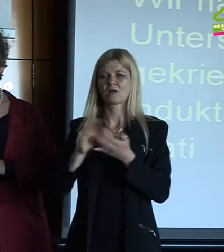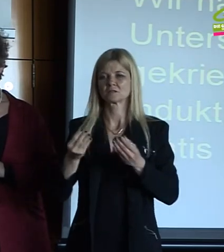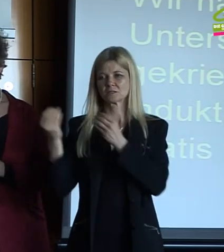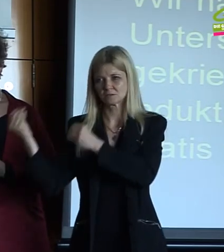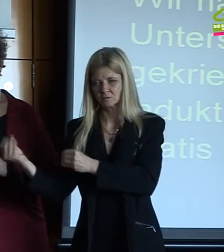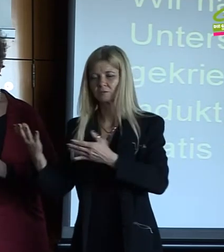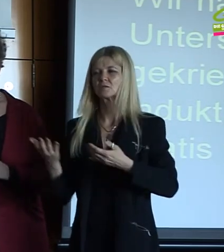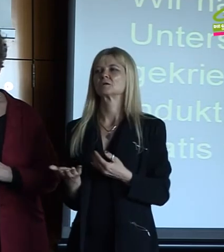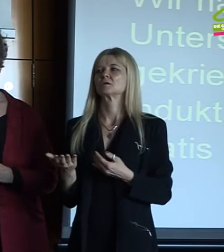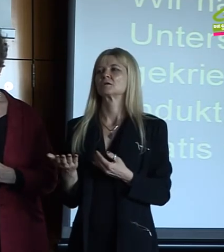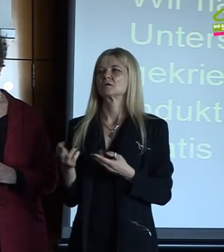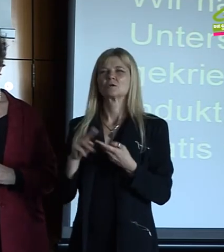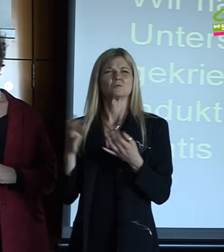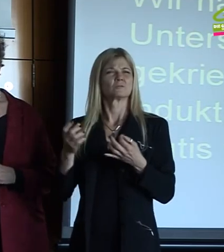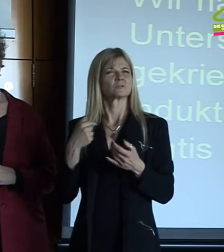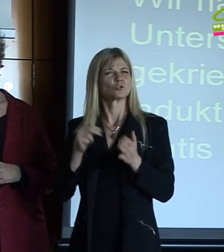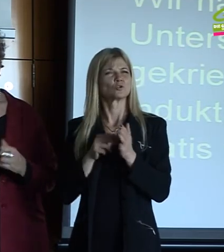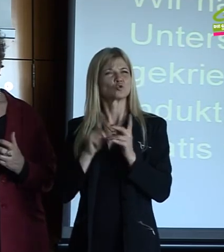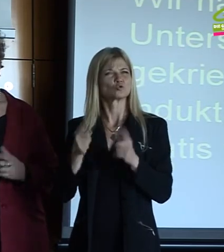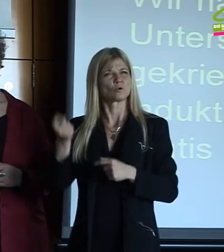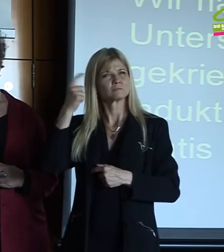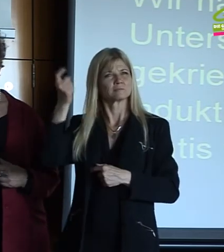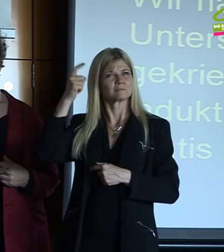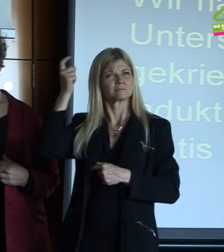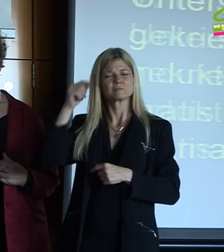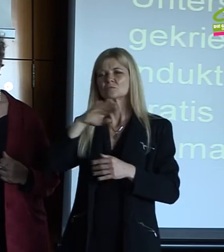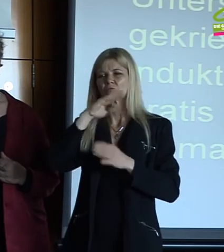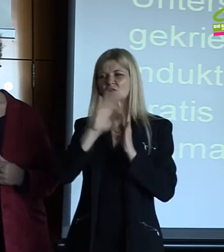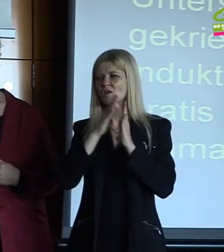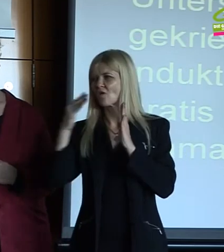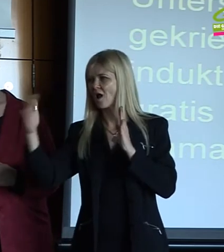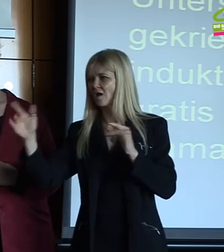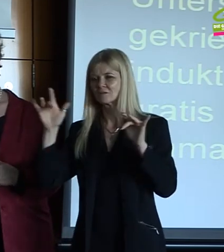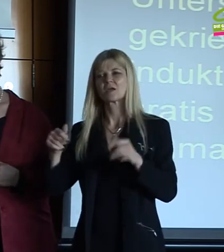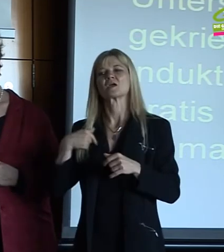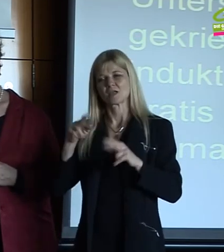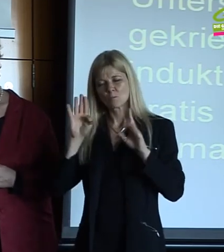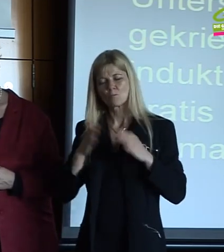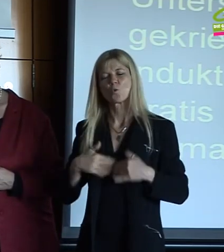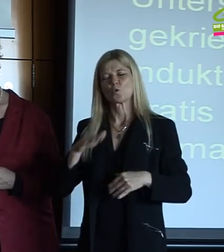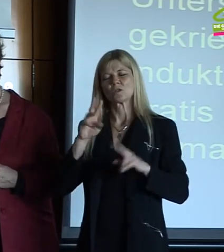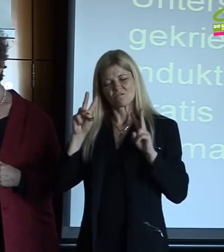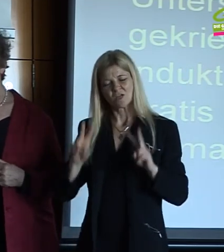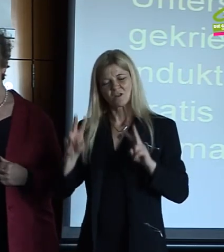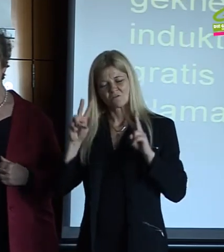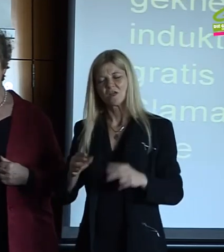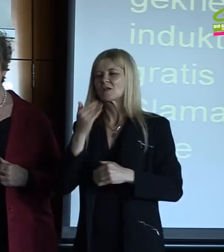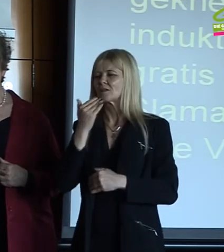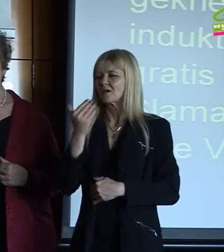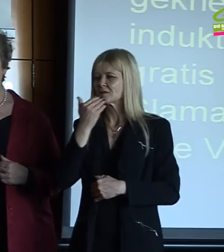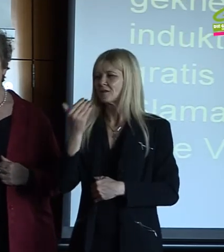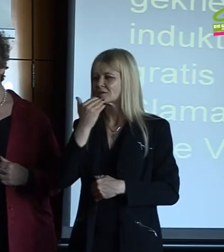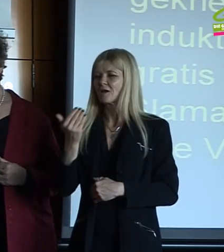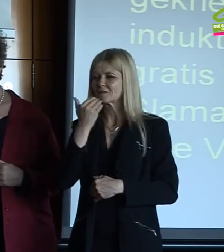ich weiß nicht, was mir noch alles einfallen soll. Es ist einfach so eine Vielfalt und ich möchte wirklich Danke, Danke, Danke sagen und Ihnen alles